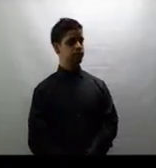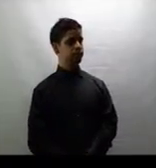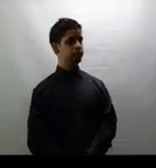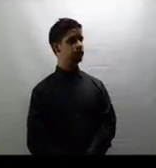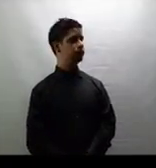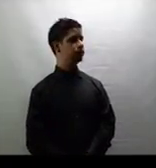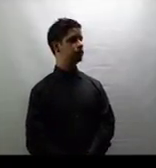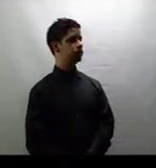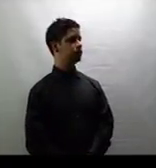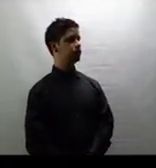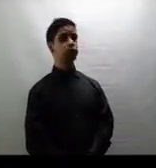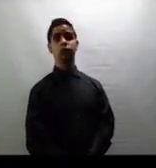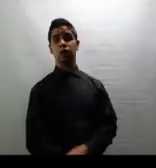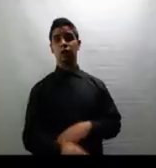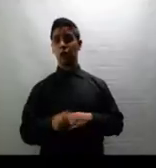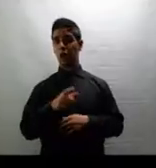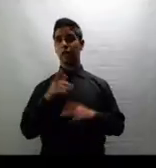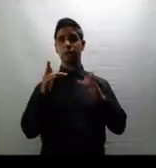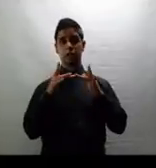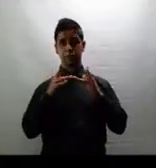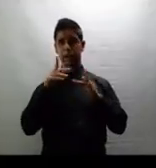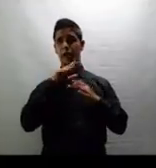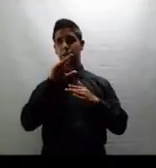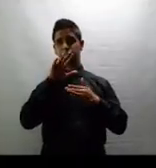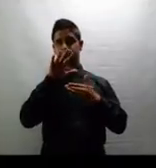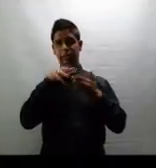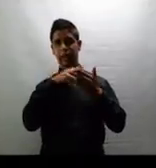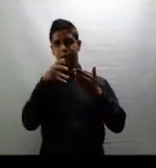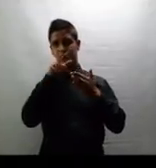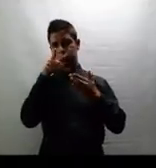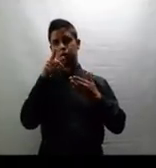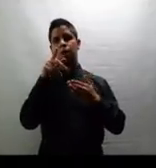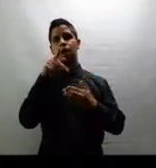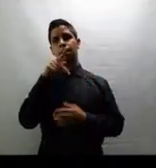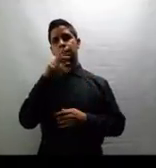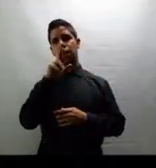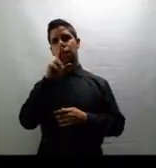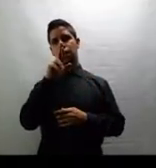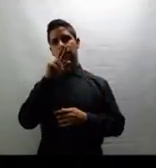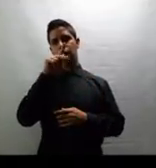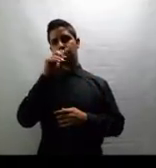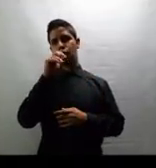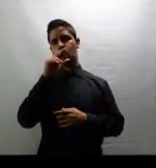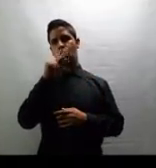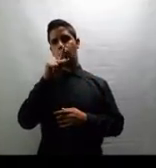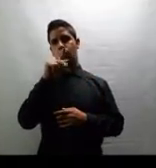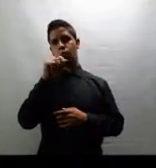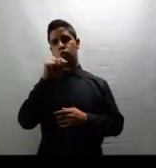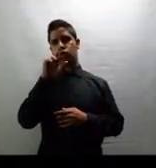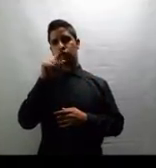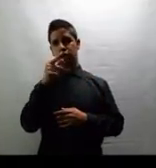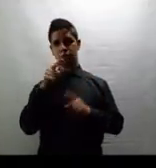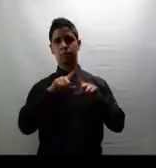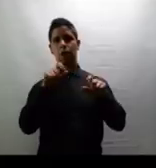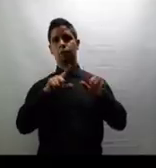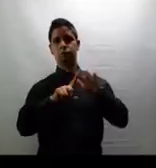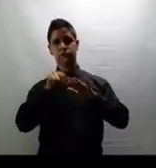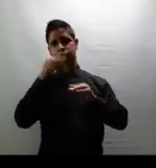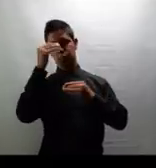masiva está la información y veremos punto o lg para